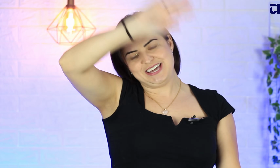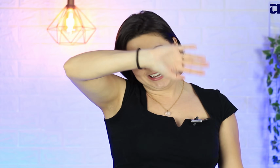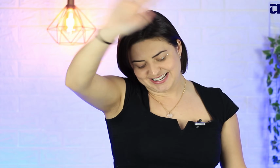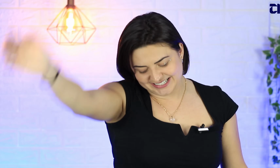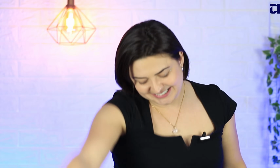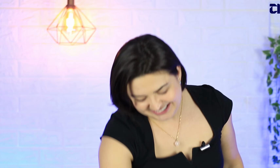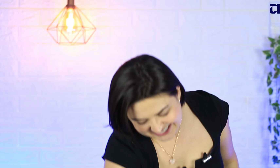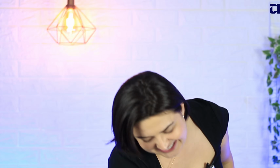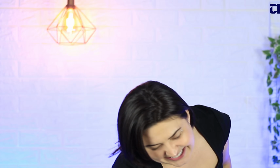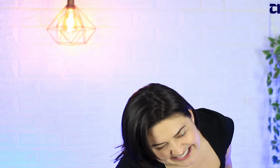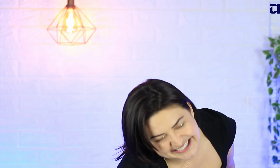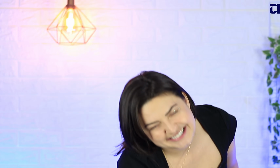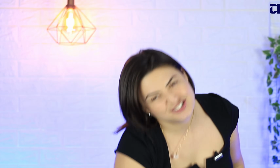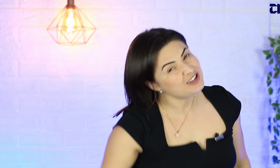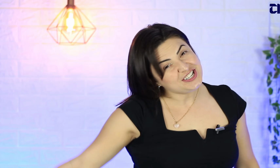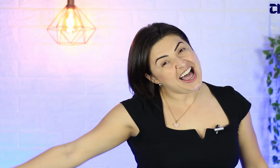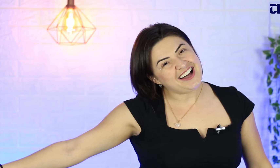Fui. Tchau, tchau.